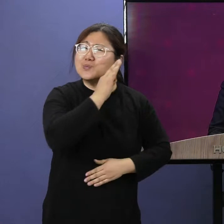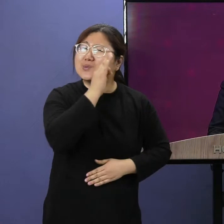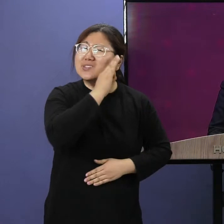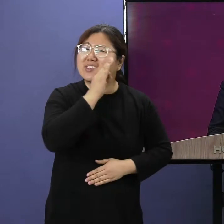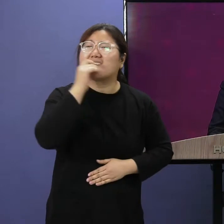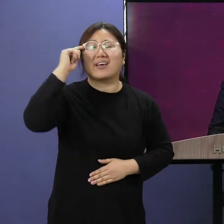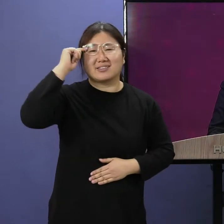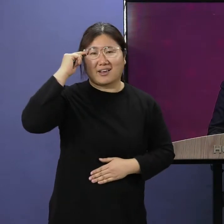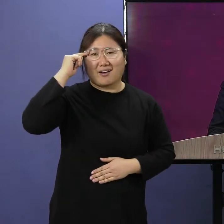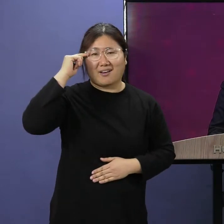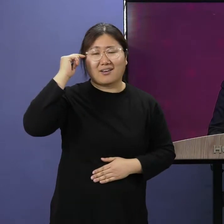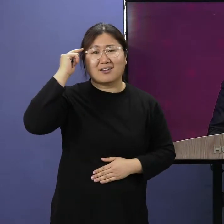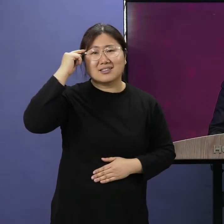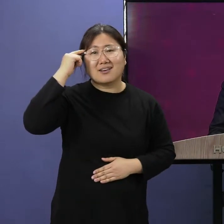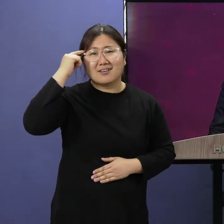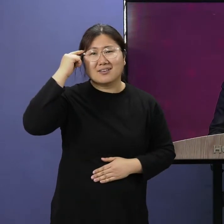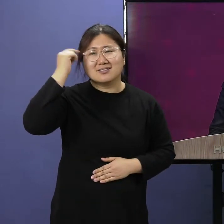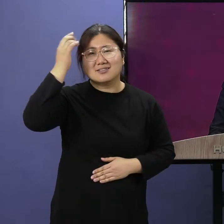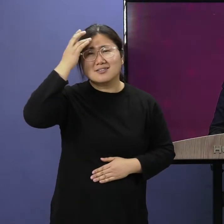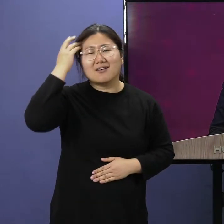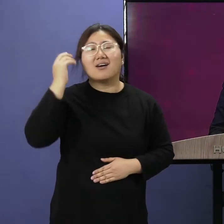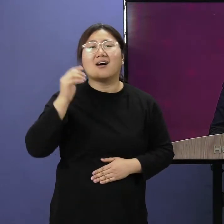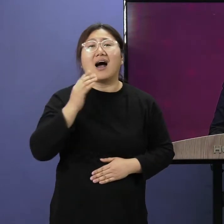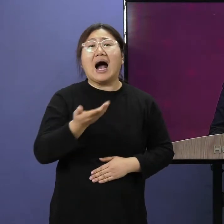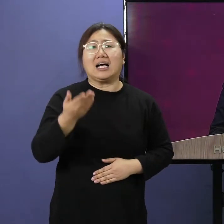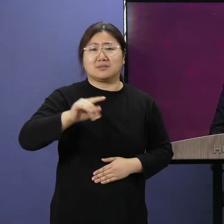그런데 아버지는요, 달렸습니다.